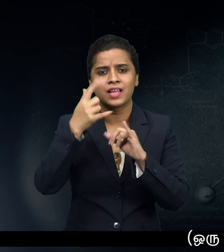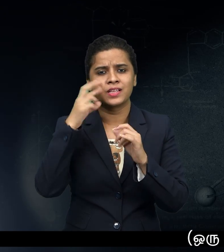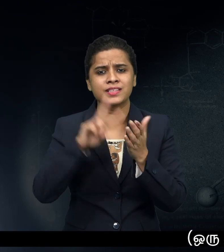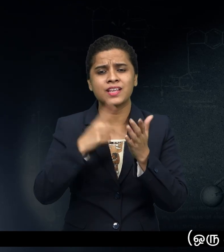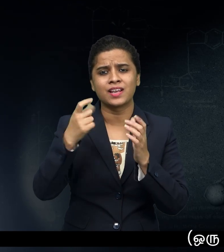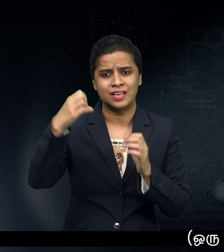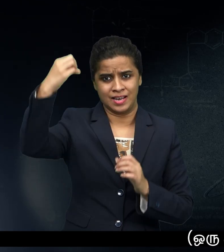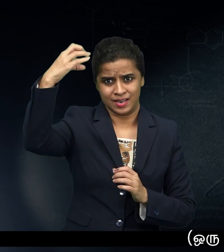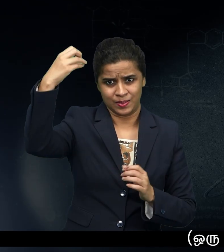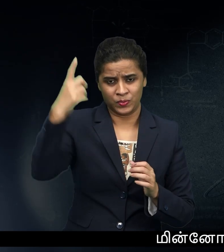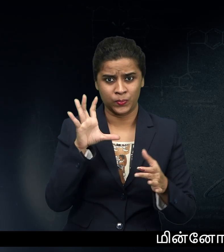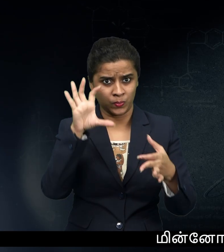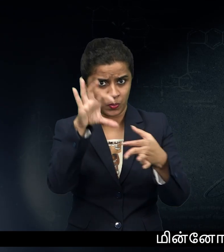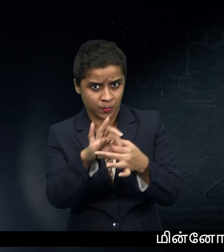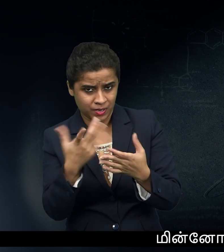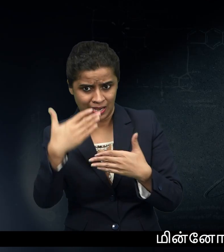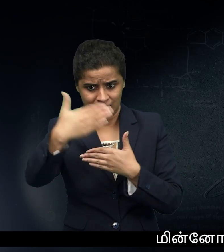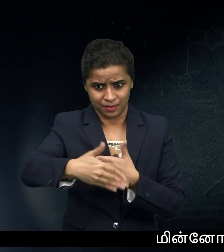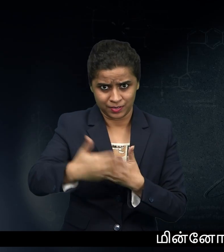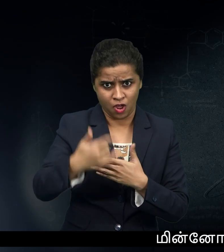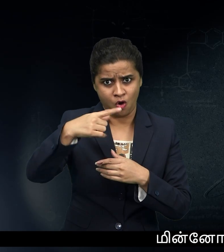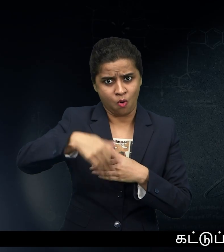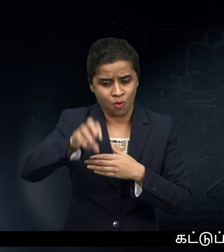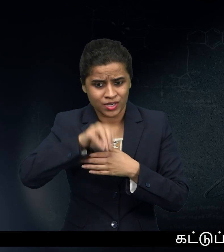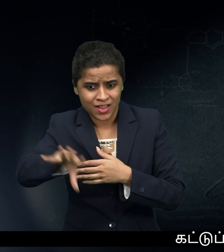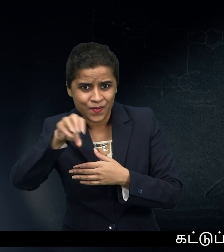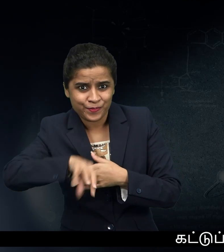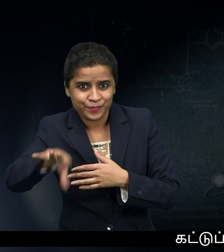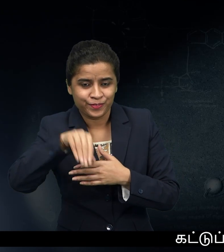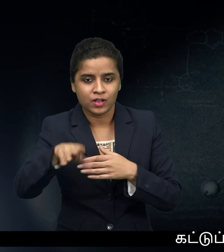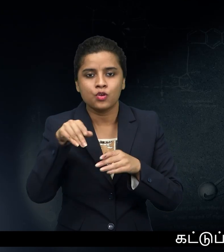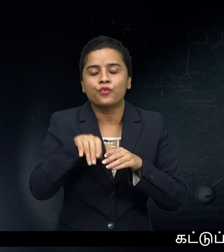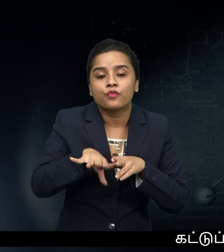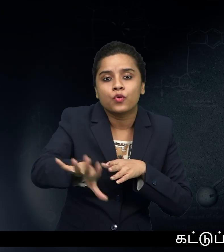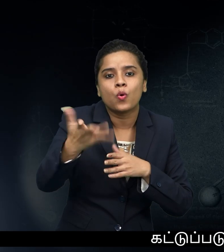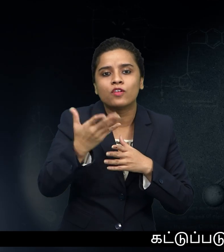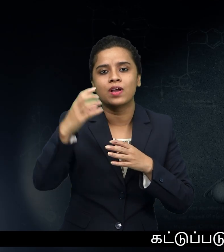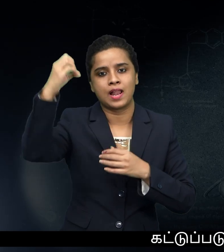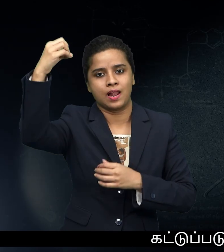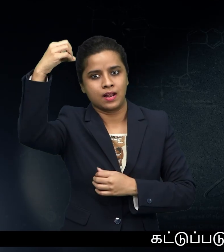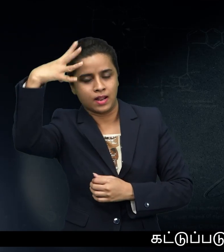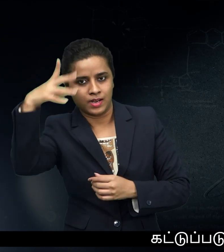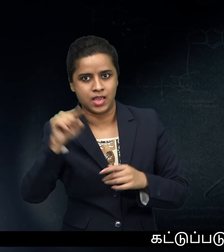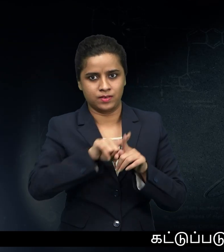அதாவது ஒரு சுற்றுவட்டத்தில் மின்னோட்டத்தின் ஓட்டத்தை கட்டுப்படுத்தும் அல்லது கட்டுப்படுத்தும் ஒரு